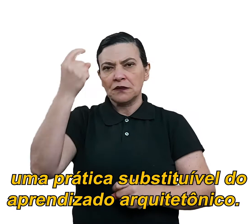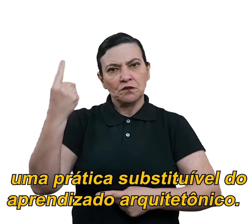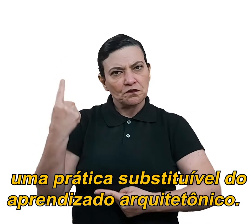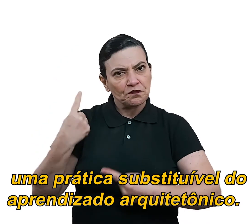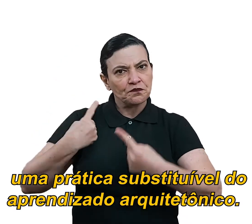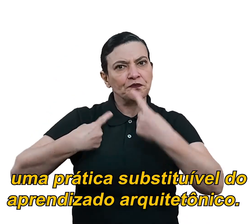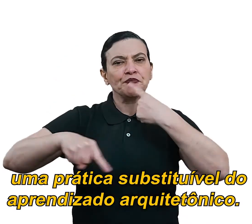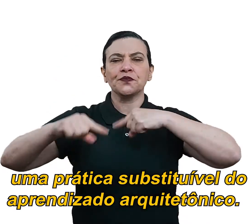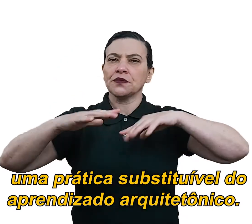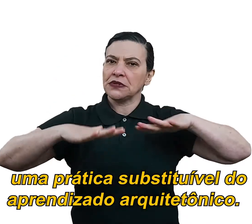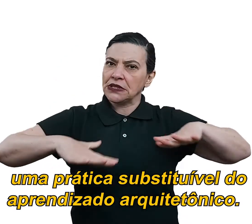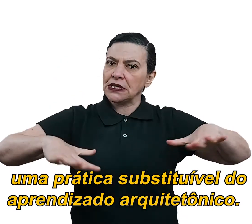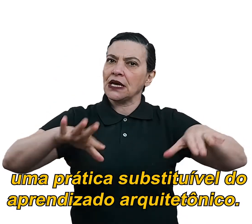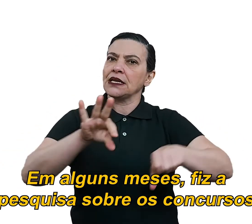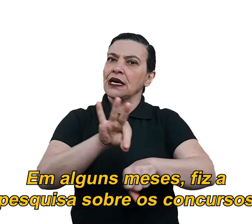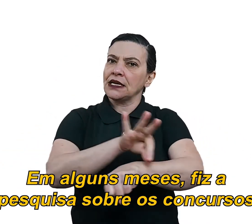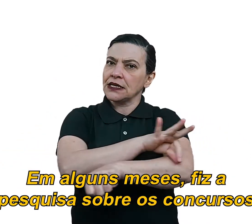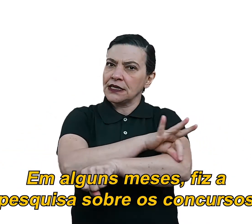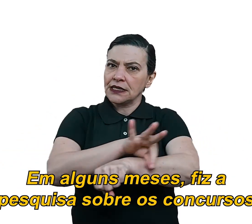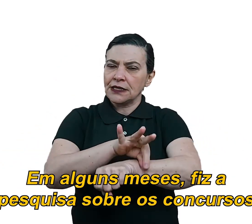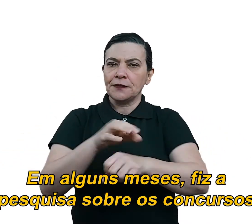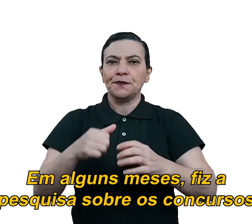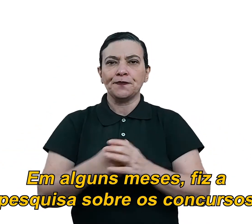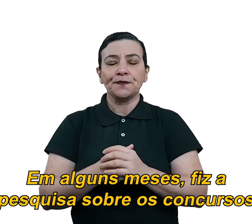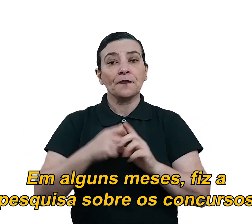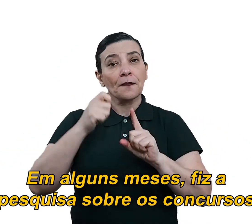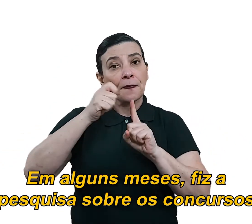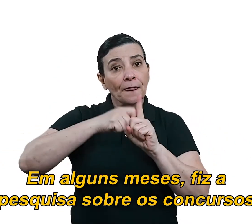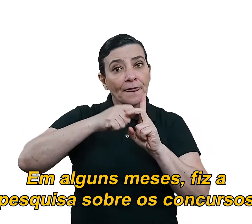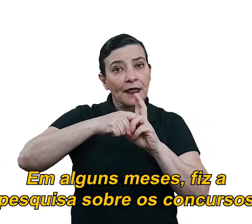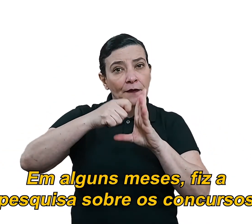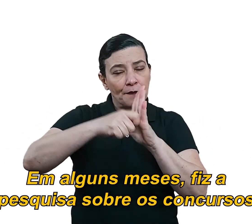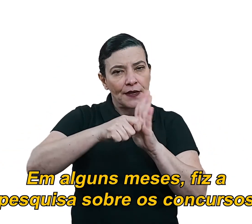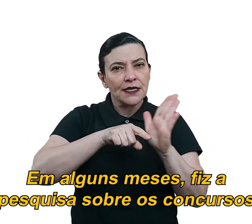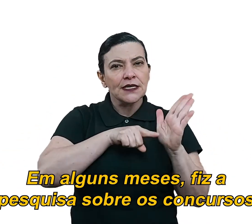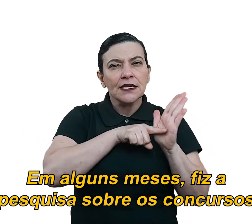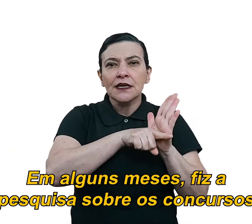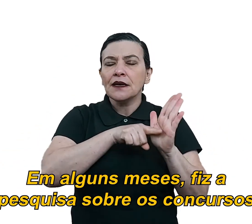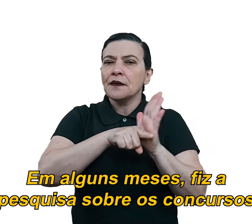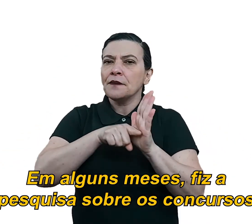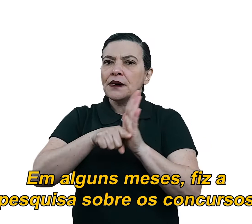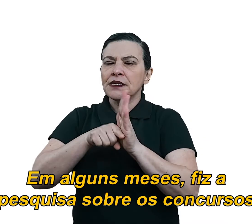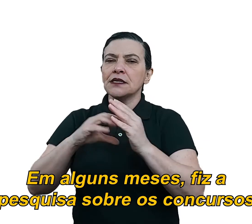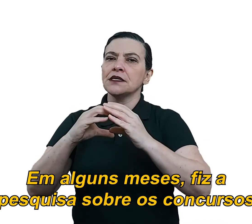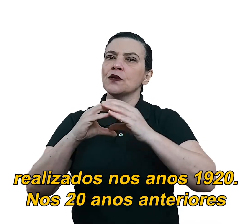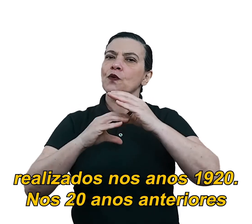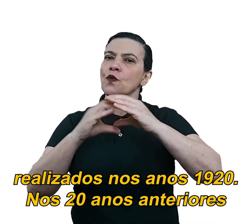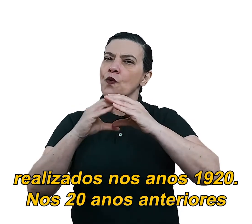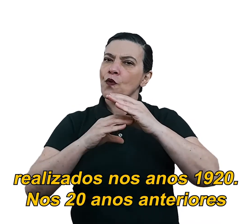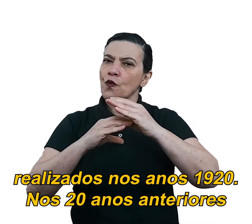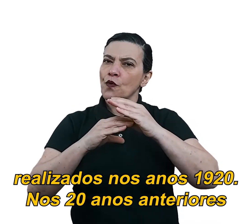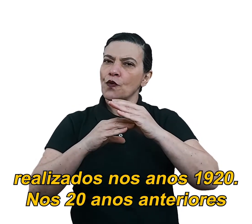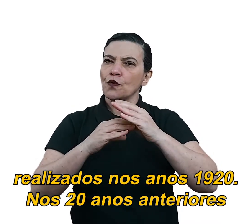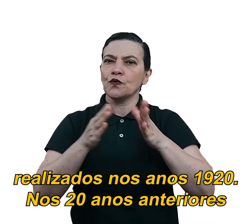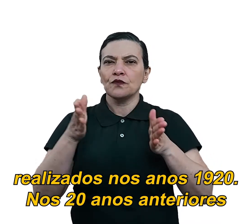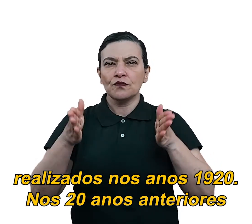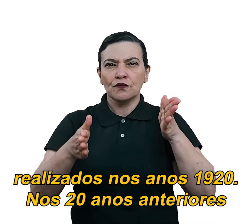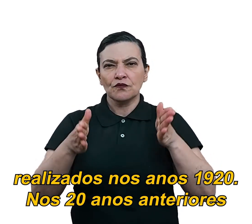do aprendizado arquitetônico. Em alguns meses, fiz a pesquisa sobre os concursos